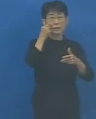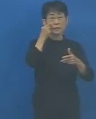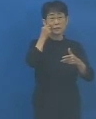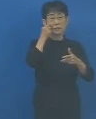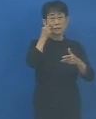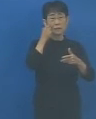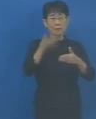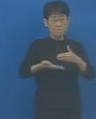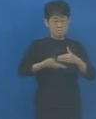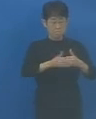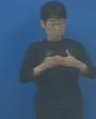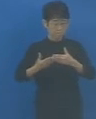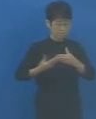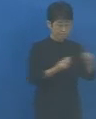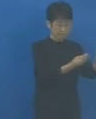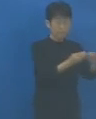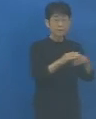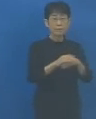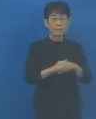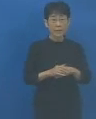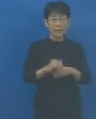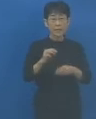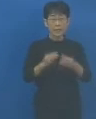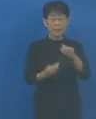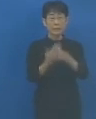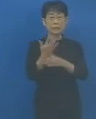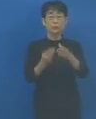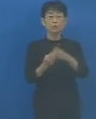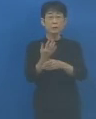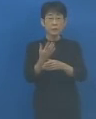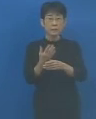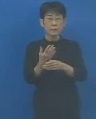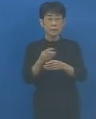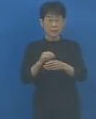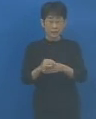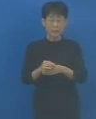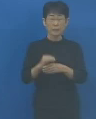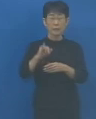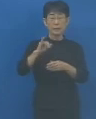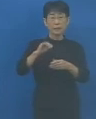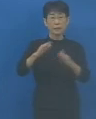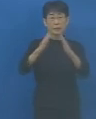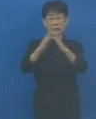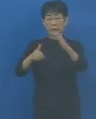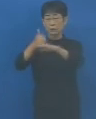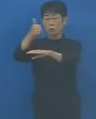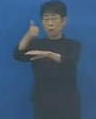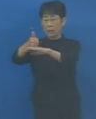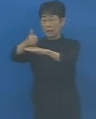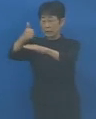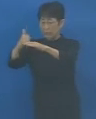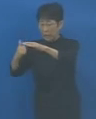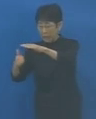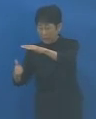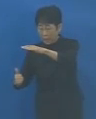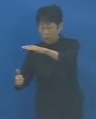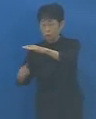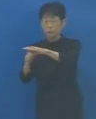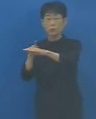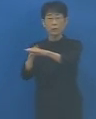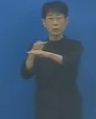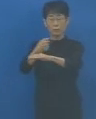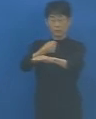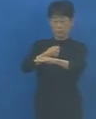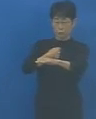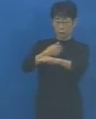泉会長が引かれるということになったのであれば、私がその道を引き